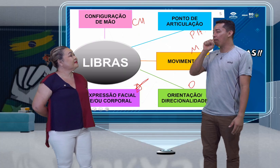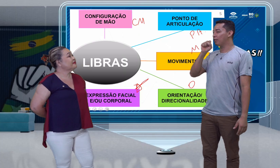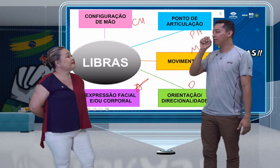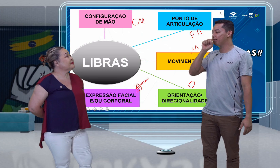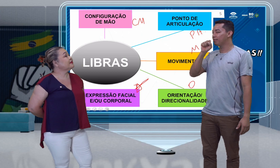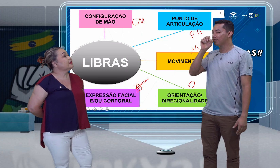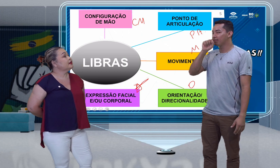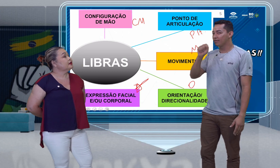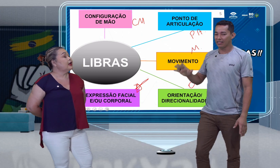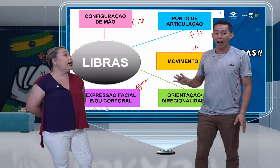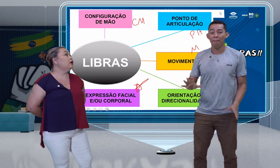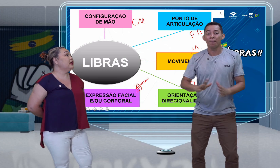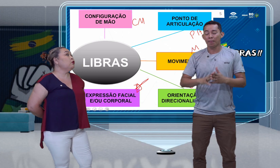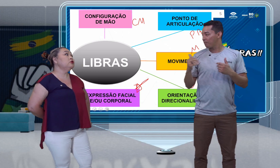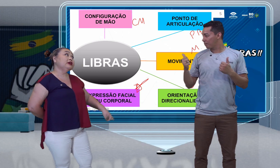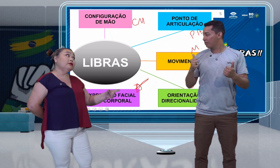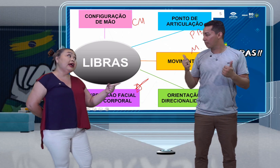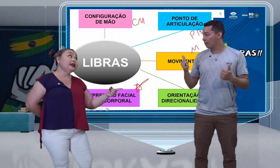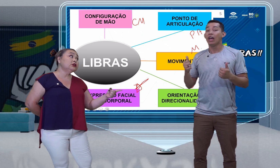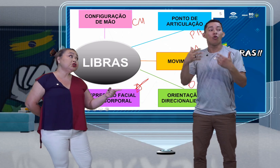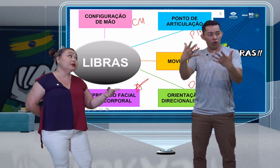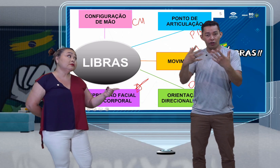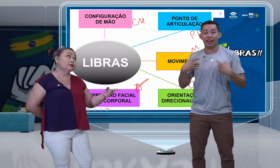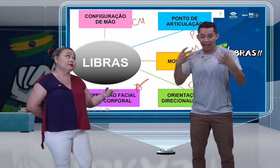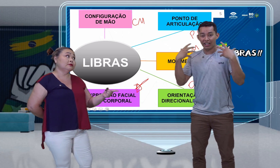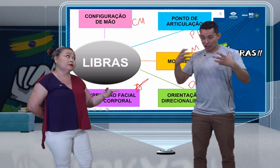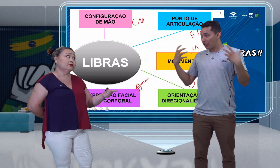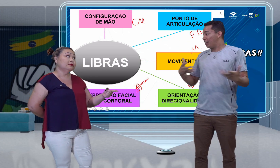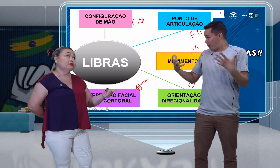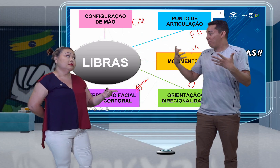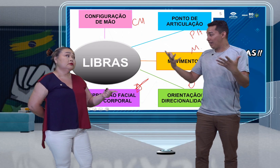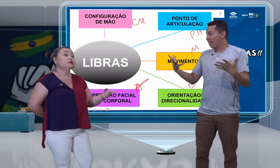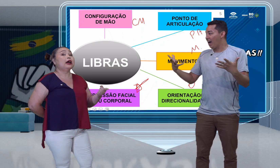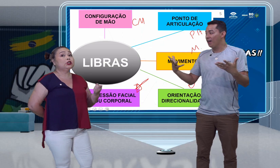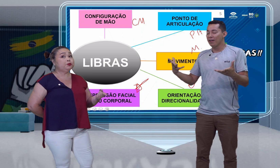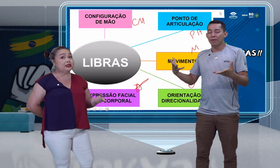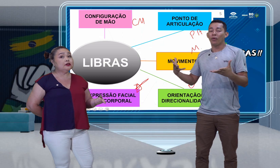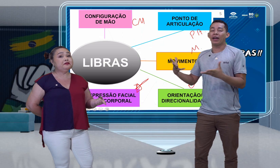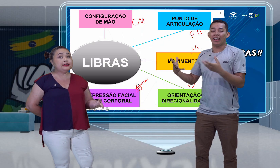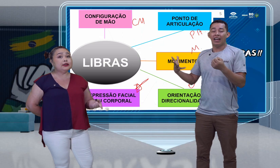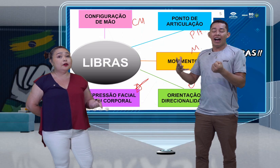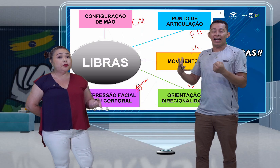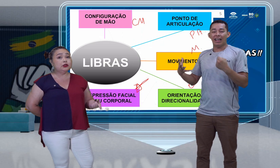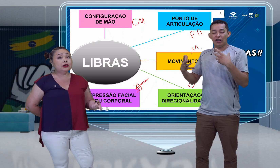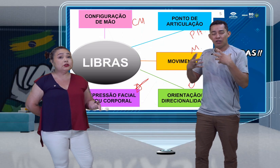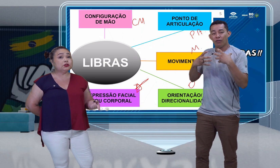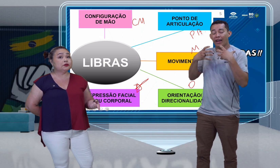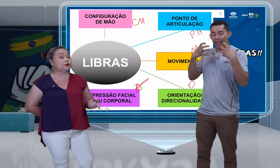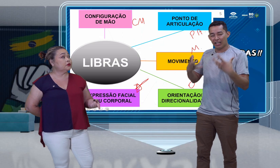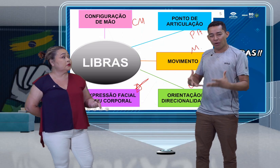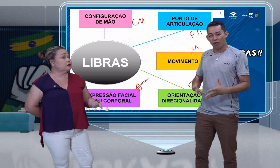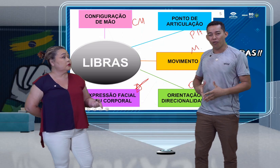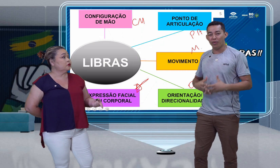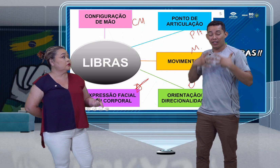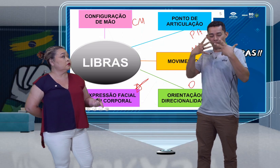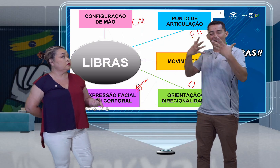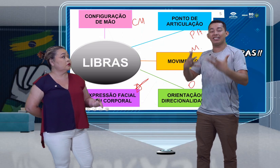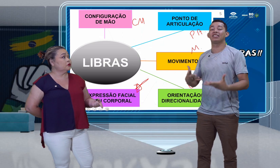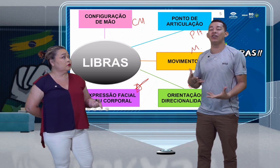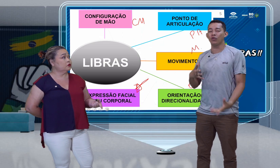sábado. Tá? Agora, quando eu quero laranja... Quando eu quero laranja, eu já tenho que me expressar. A expressão Porque facial a laranja eu vou realizar um movimento, tem uma ação com